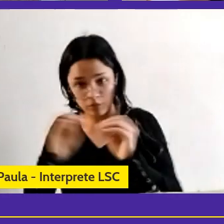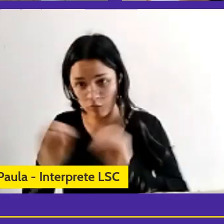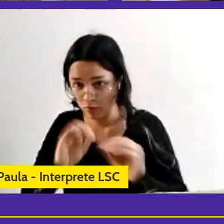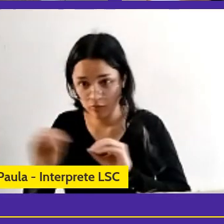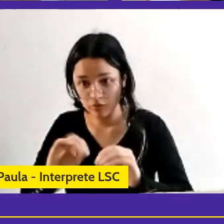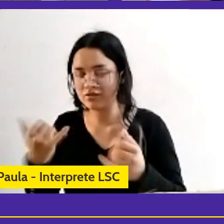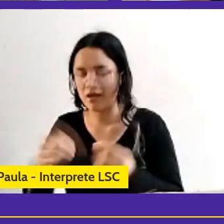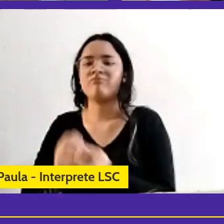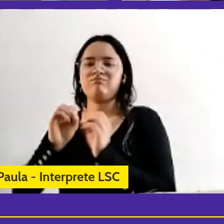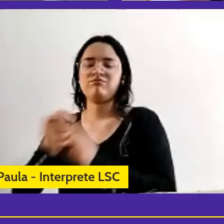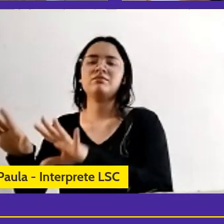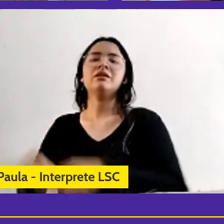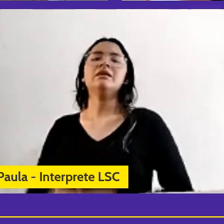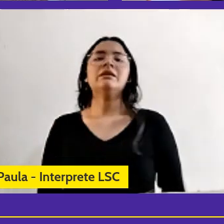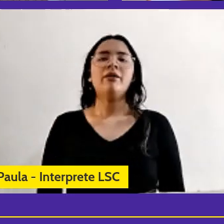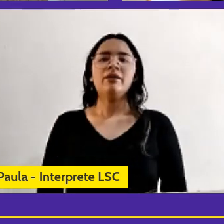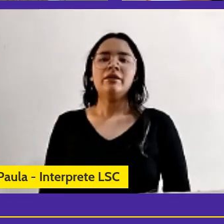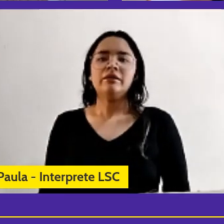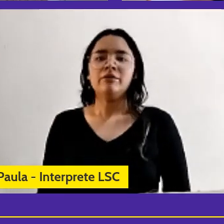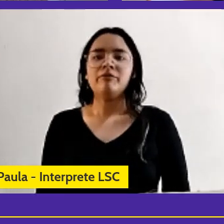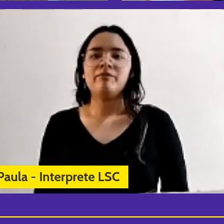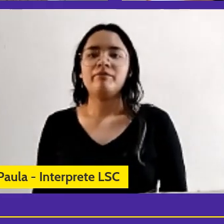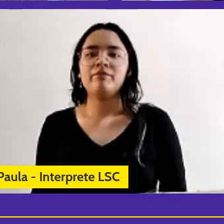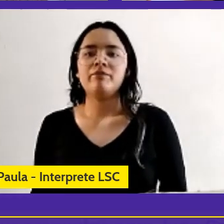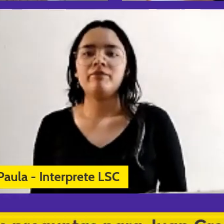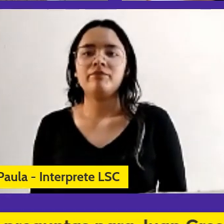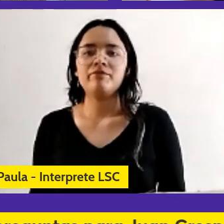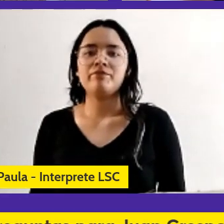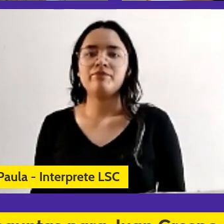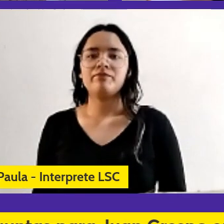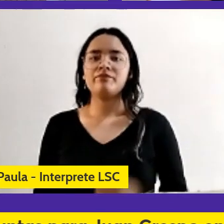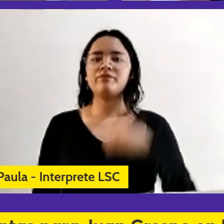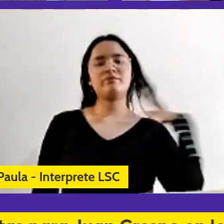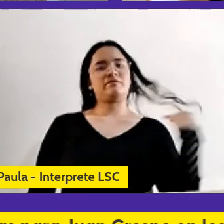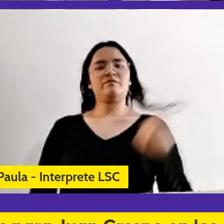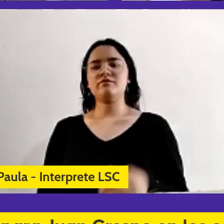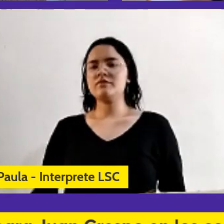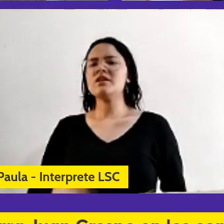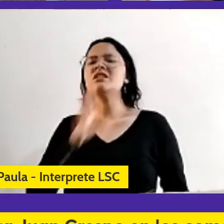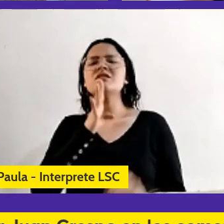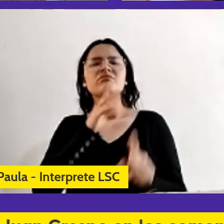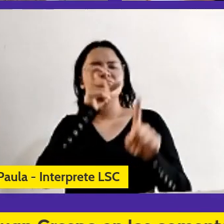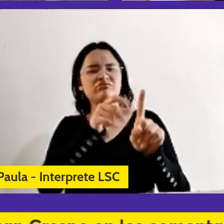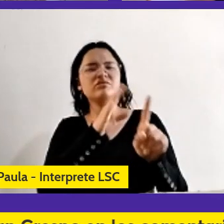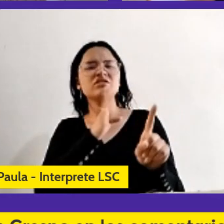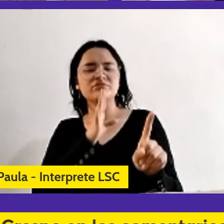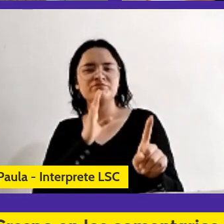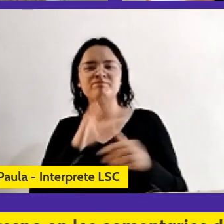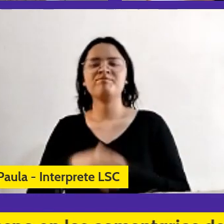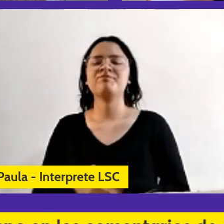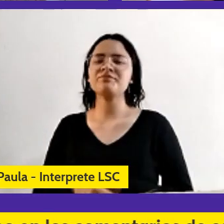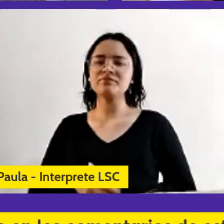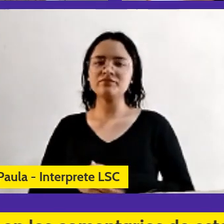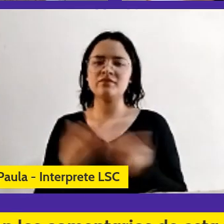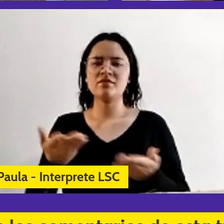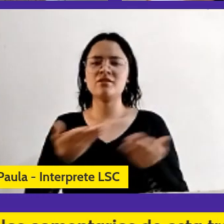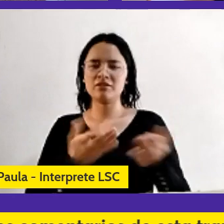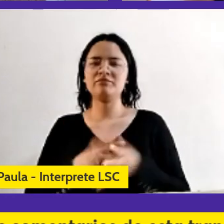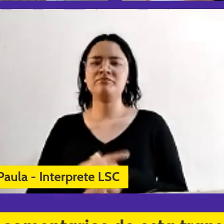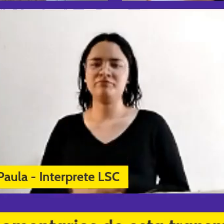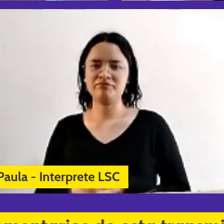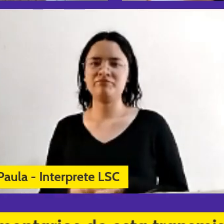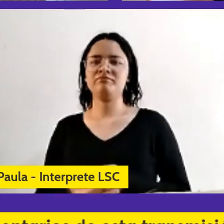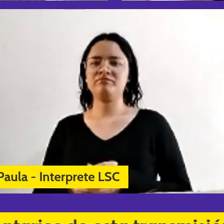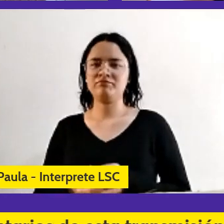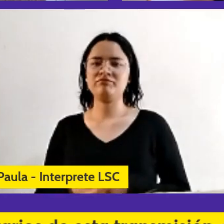Y bueno, ese tema de a qué público se apunta, yo creo que es una de las cuestiones más importantes en este